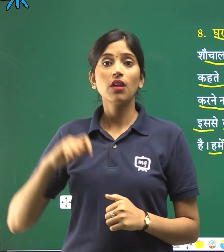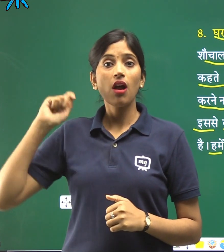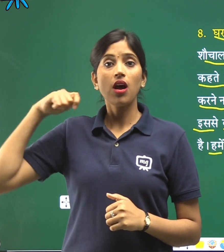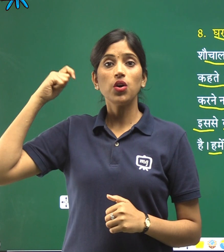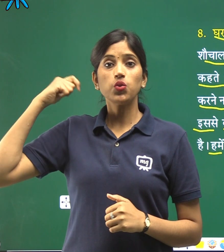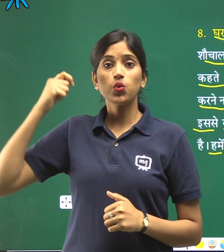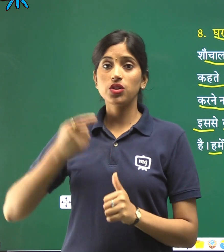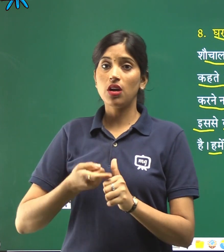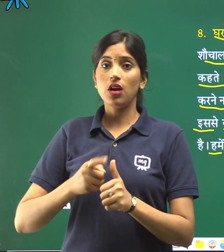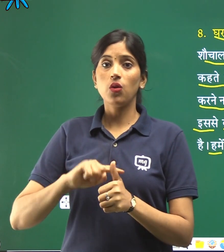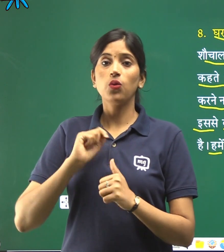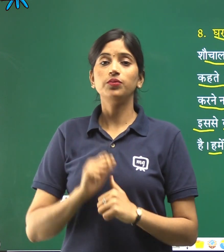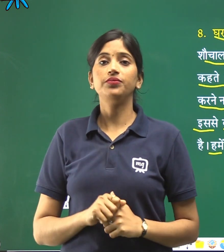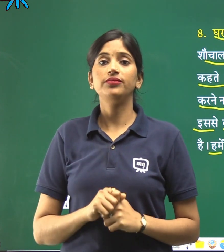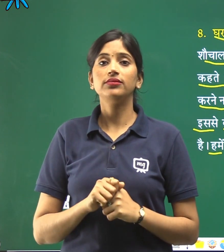शौचालय को